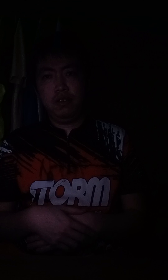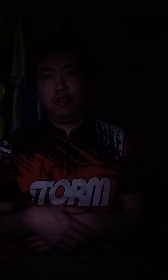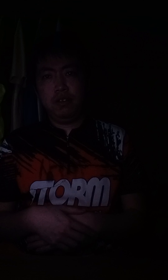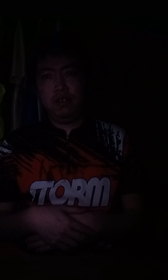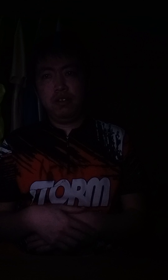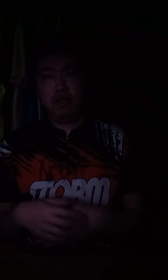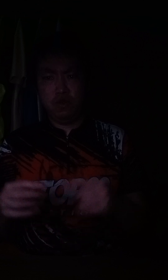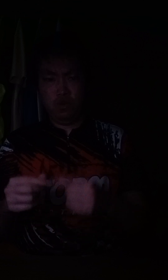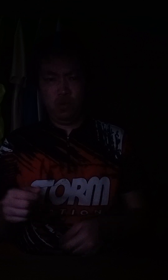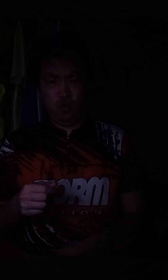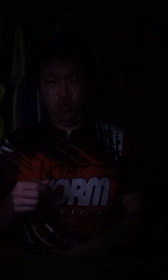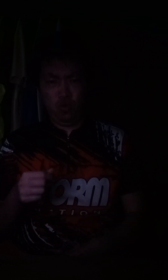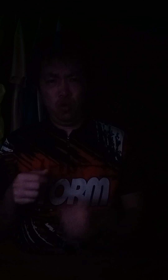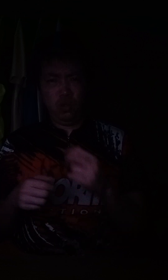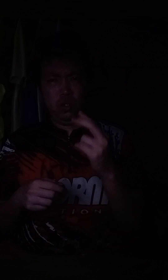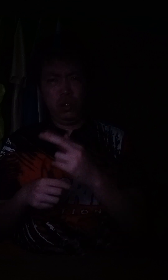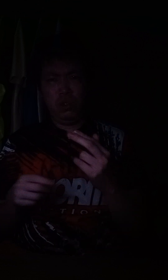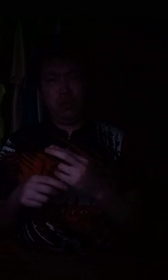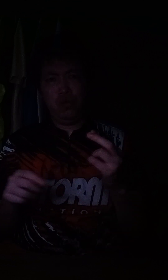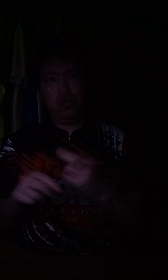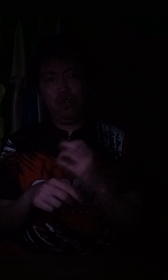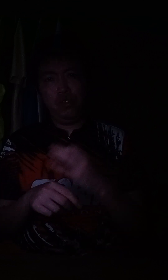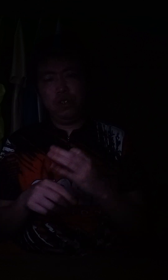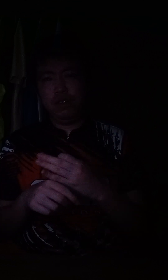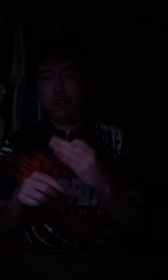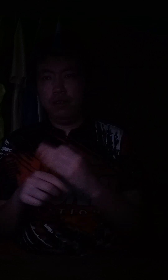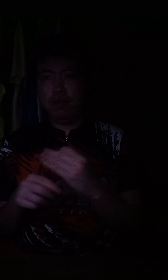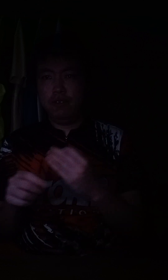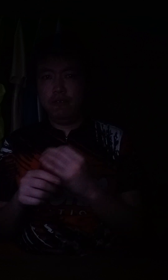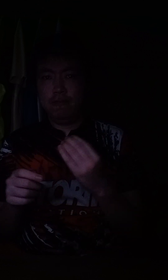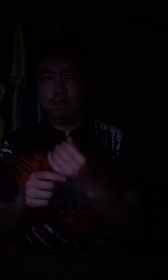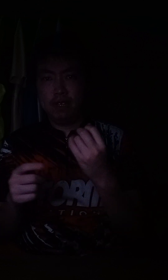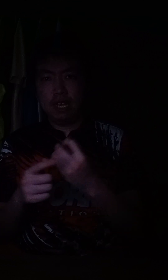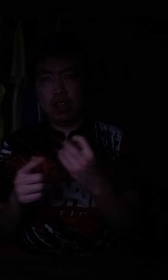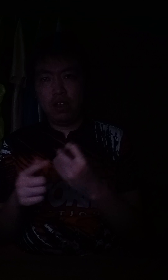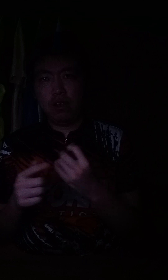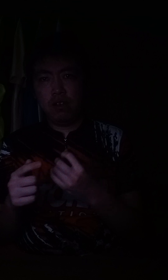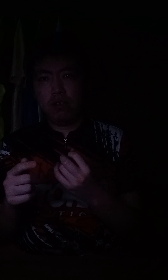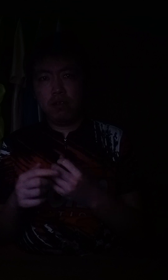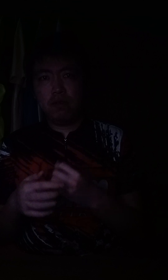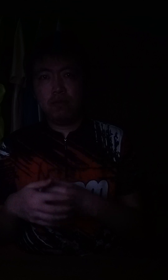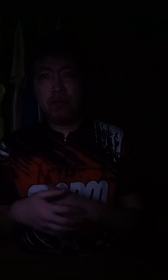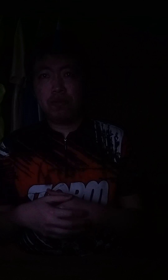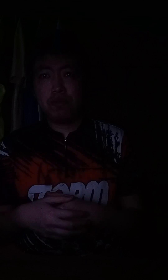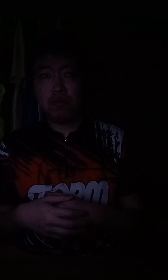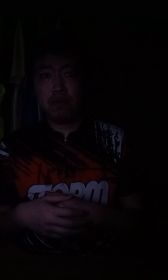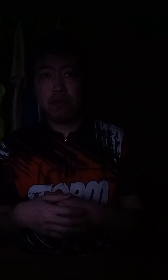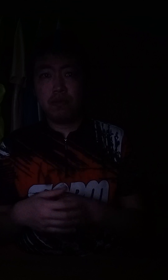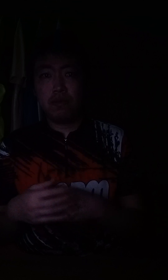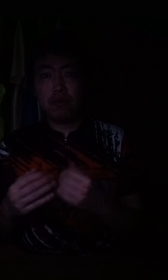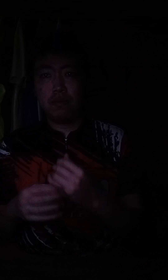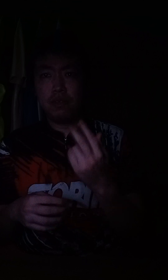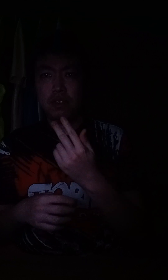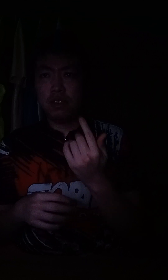소변 조절이 안 되다 보니 한 번씩 일어날 수밖에 없는 상황들인데요. 이럴 때면 현아가